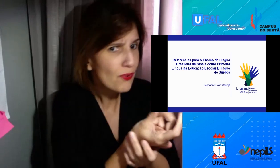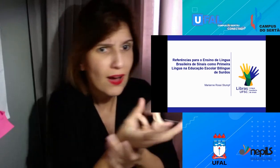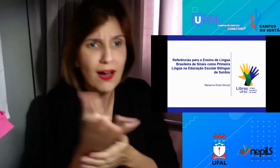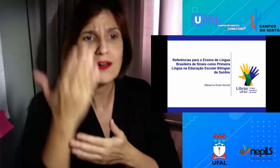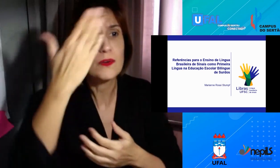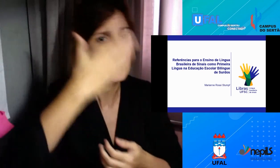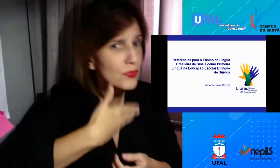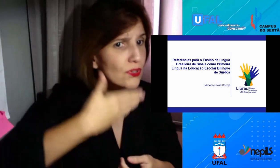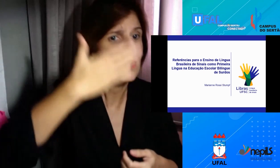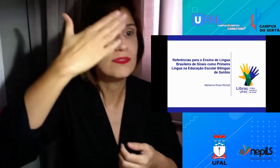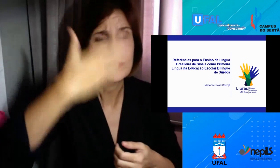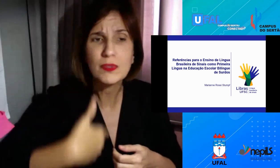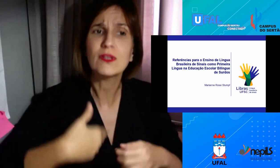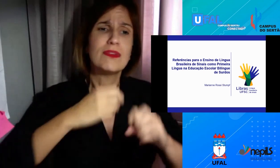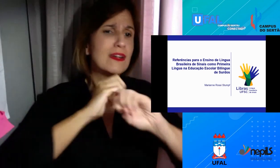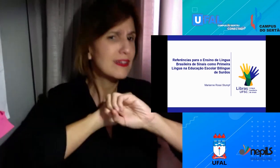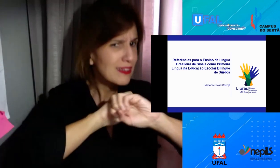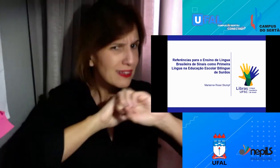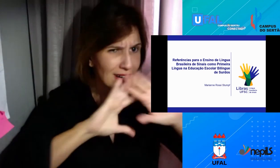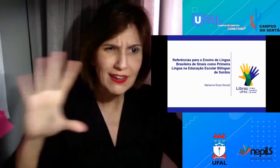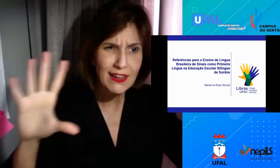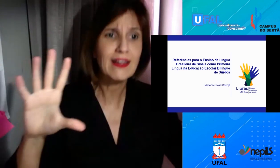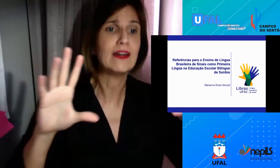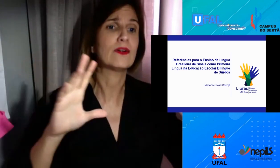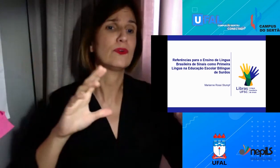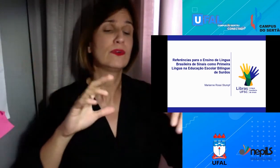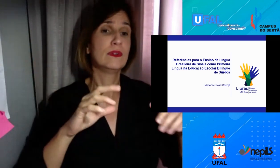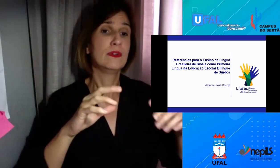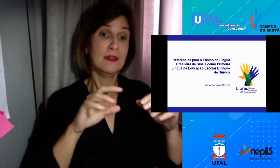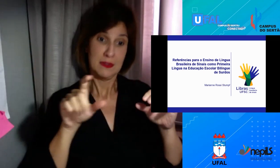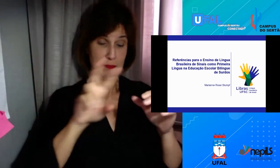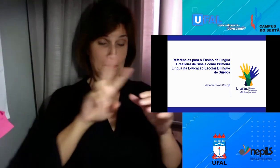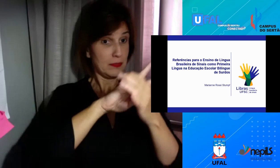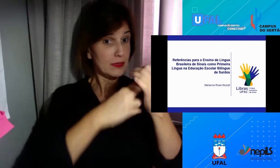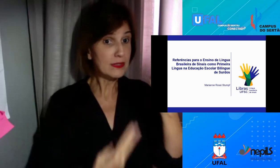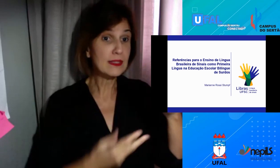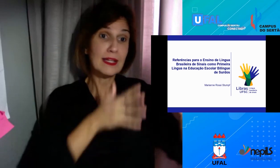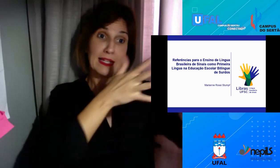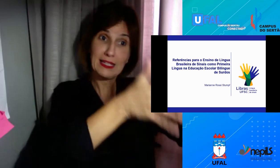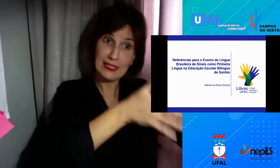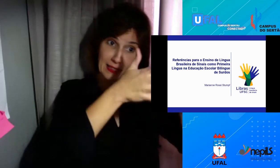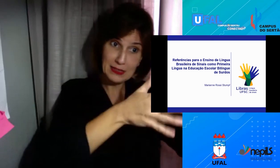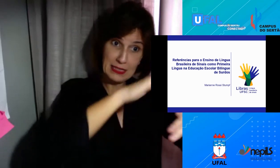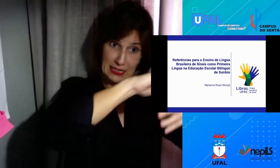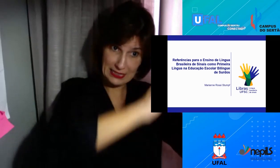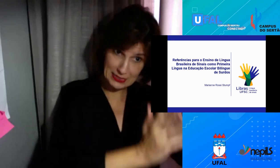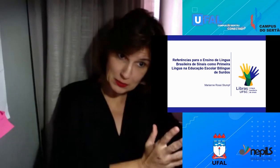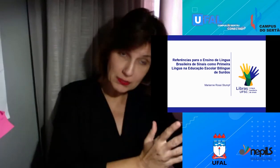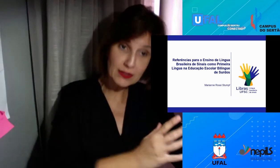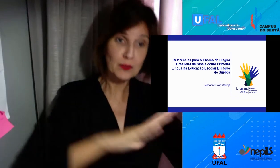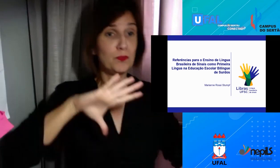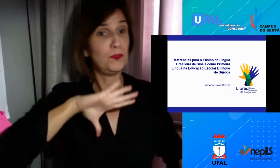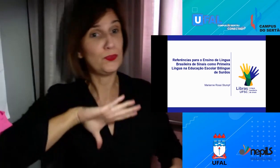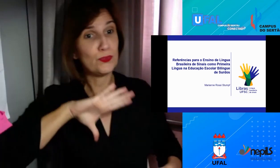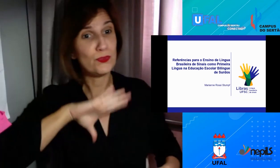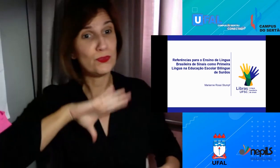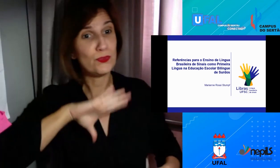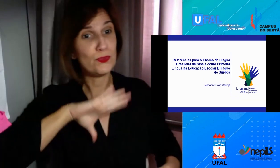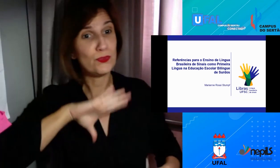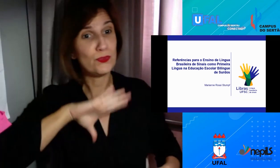há muitos anos, e muitas pesquisas têm comprovado a real importância, com extrema